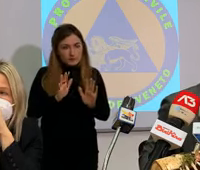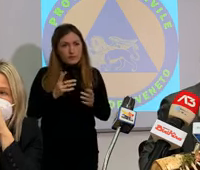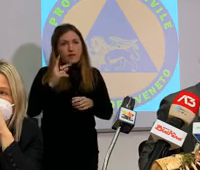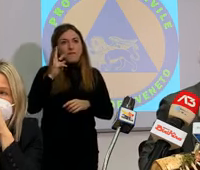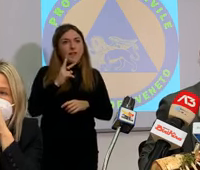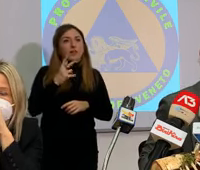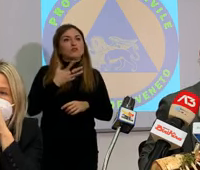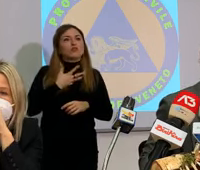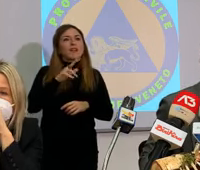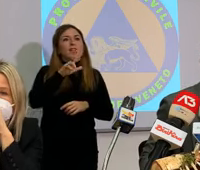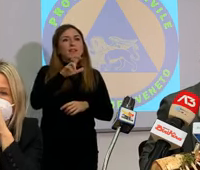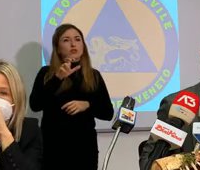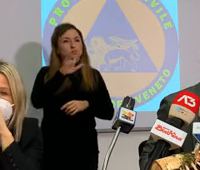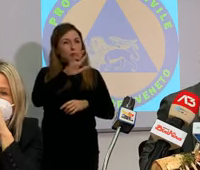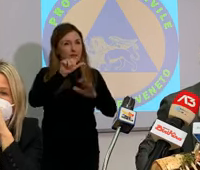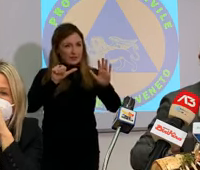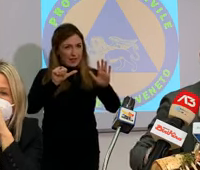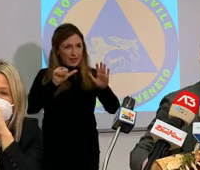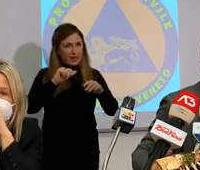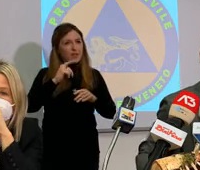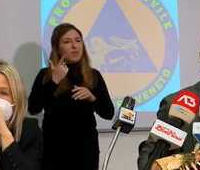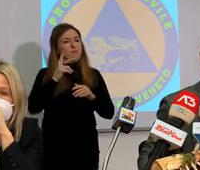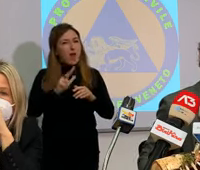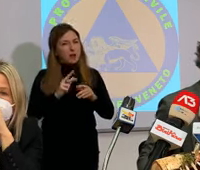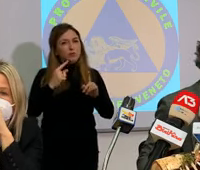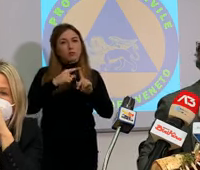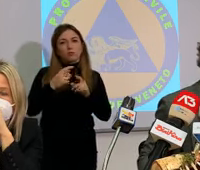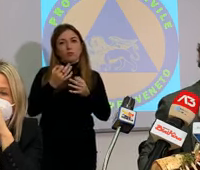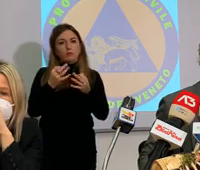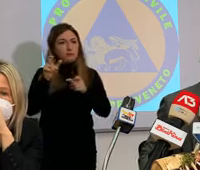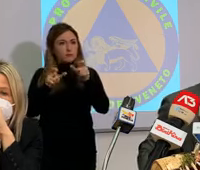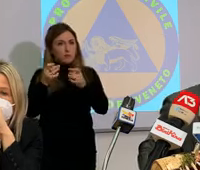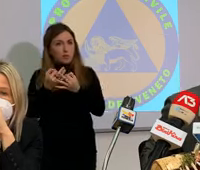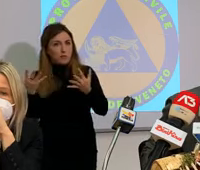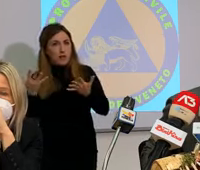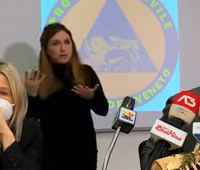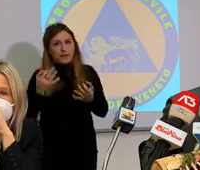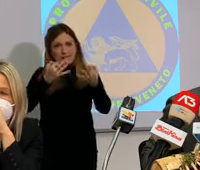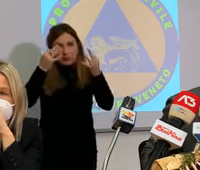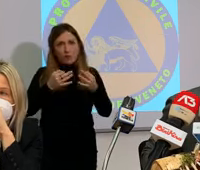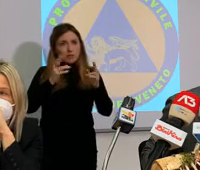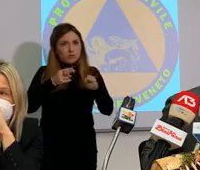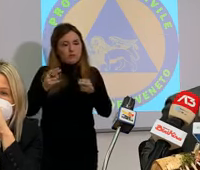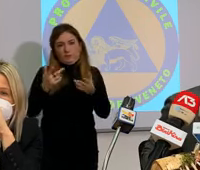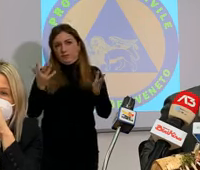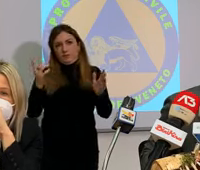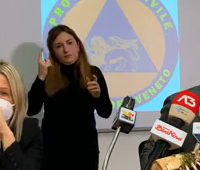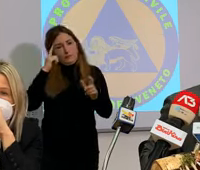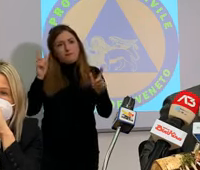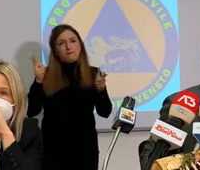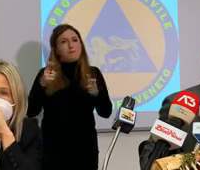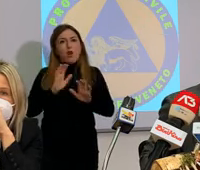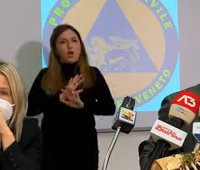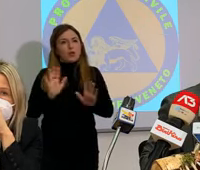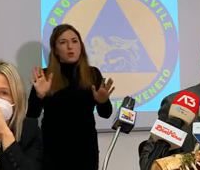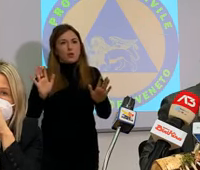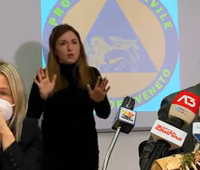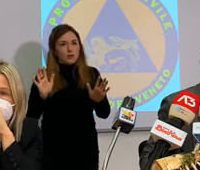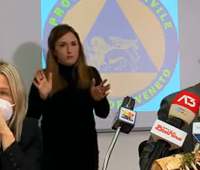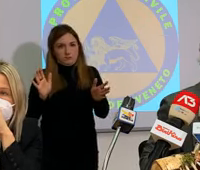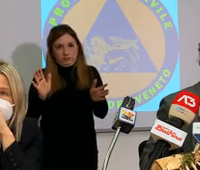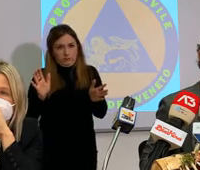56 nel piccolo di marzo più di agli ordinari però si ricoveri saremmo andati in tilt perché noi